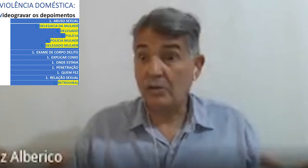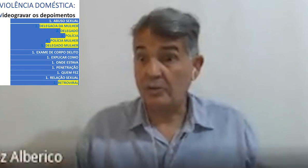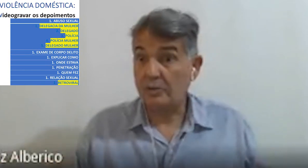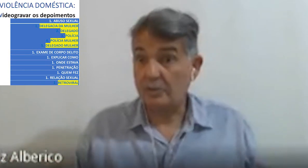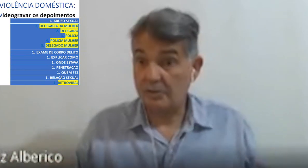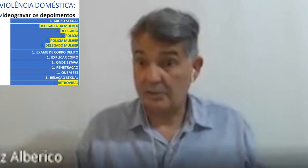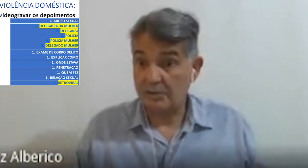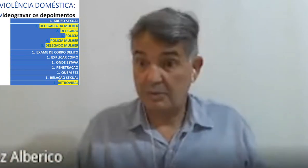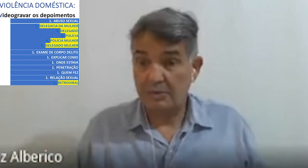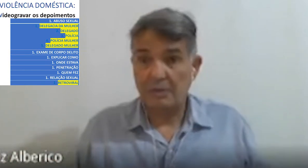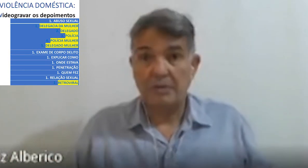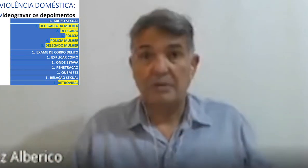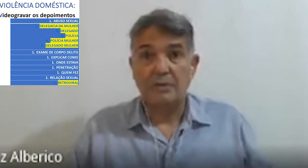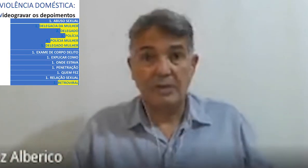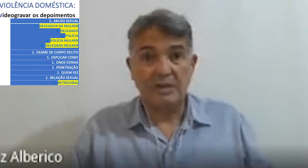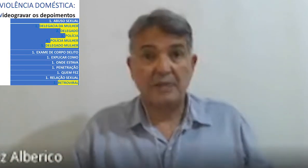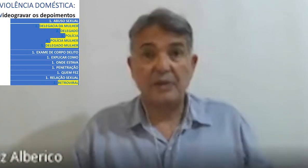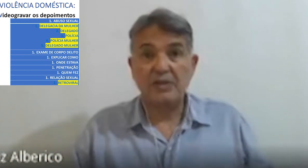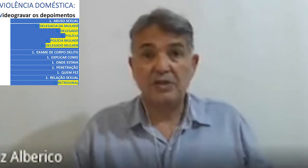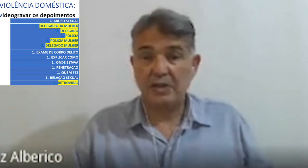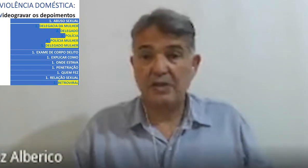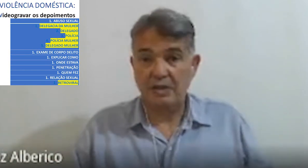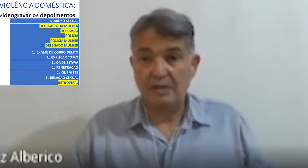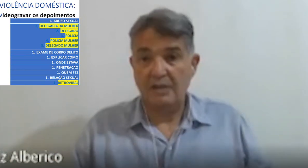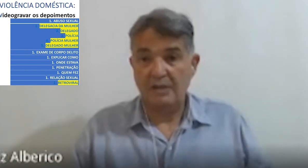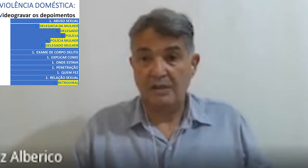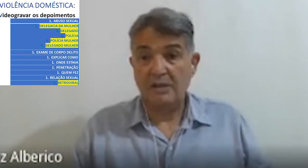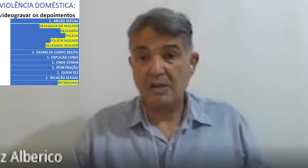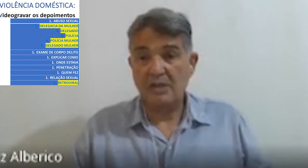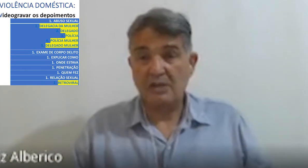estranho. Porque se a mulher chega e diz que